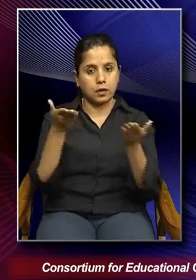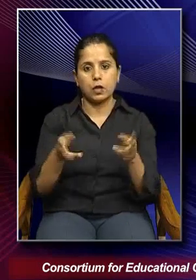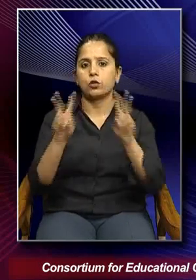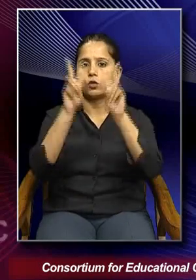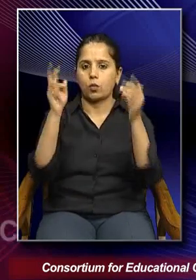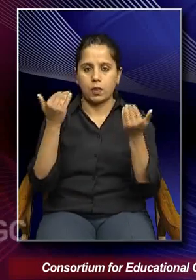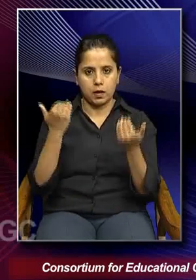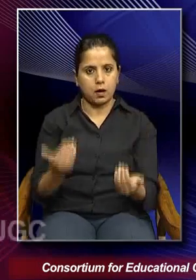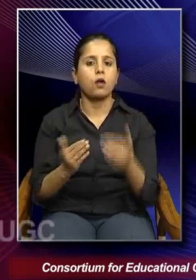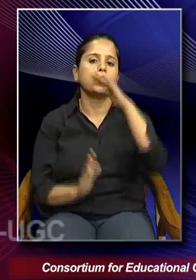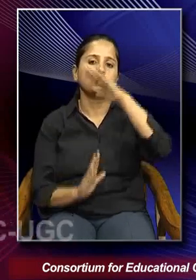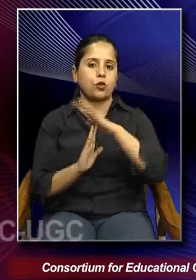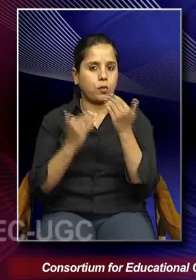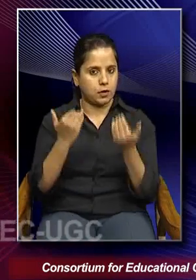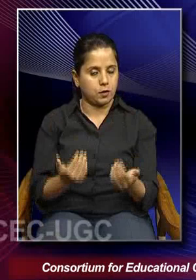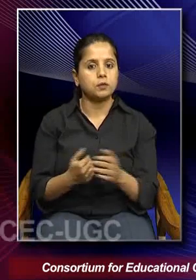विषय को यहां रामदेव